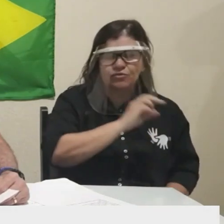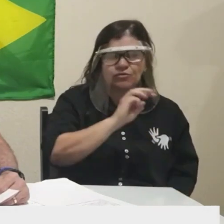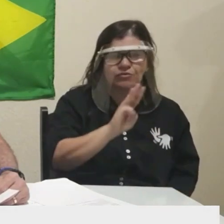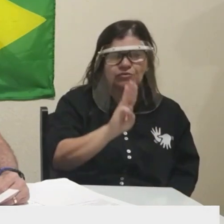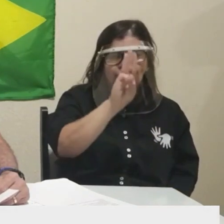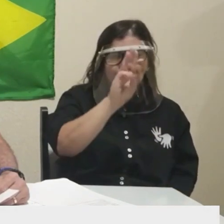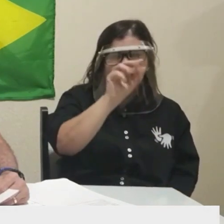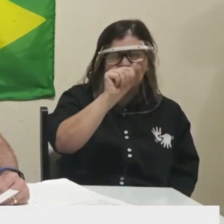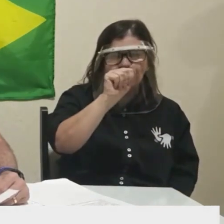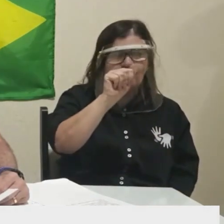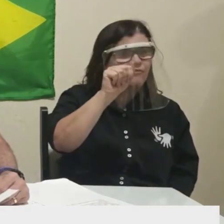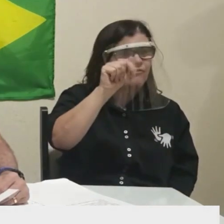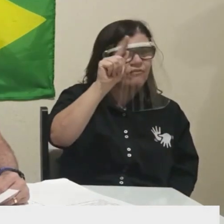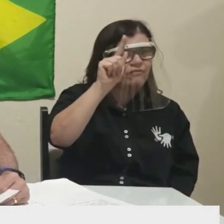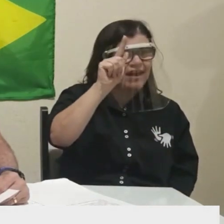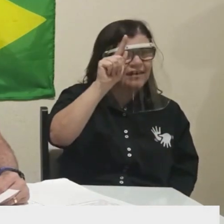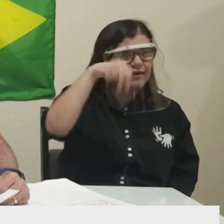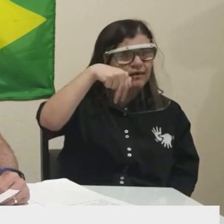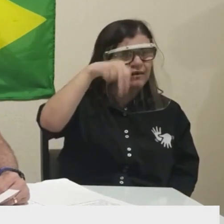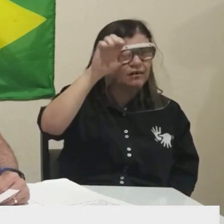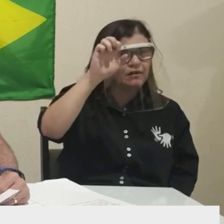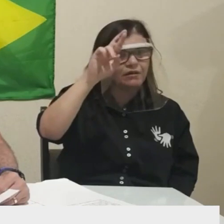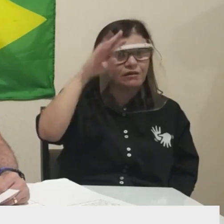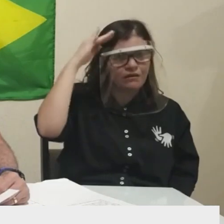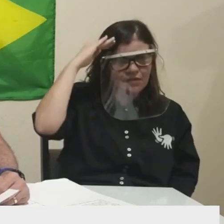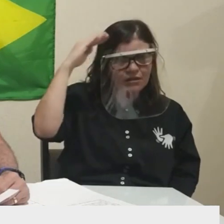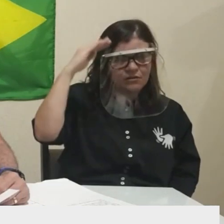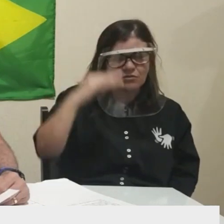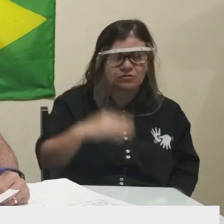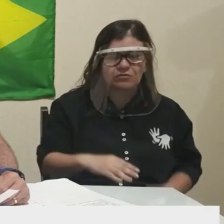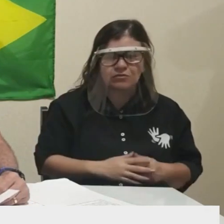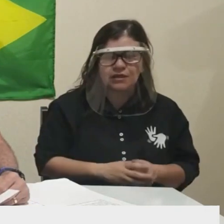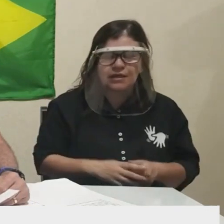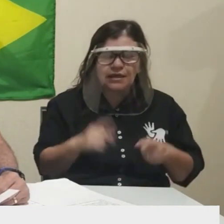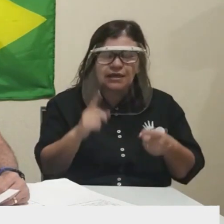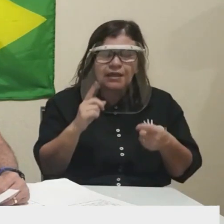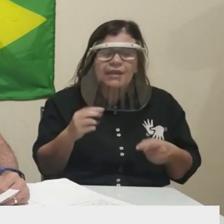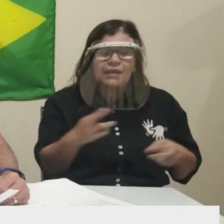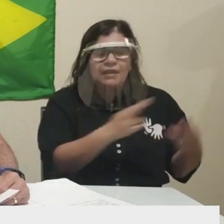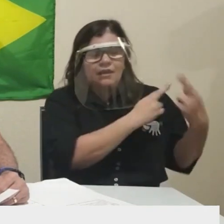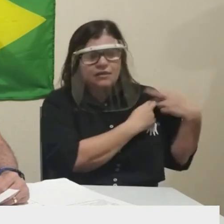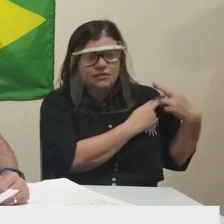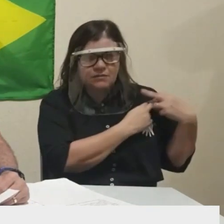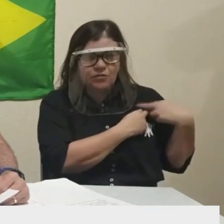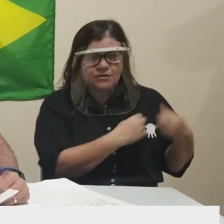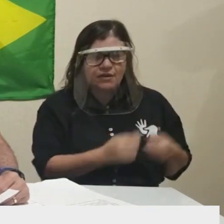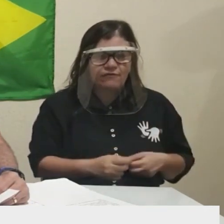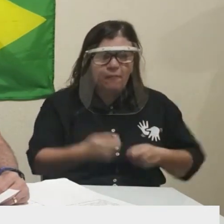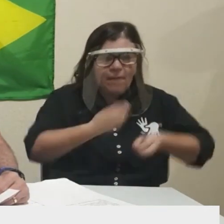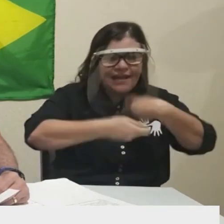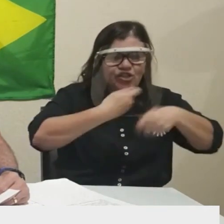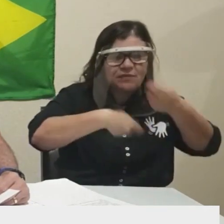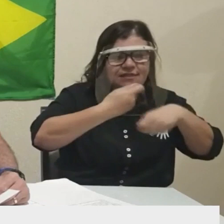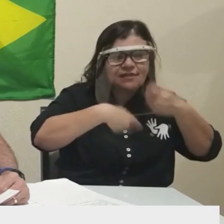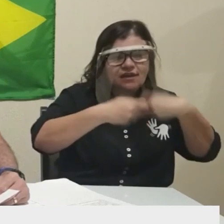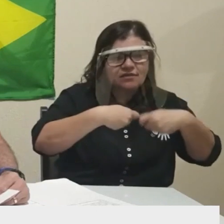Ministro da CGU. CGU. Que é CGU? Controladoria Geral da União. Faz o controle de toda a administração pública,